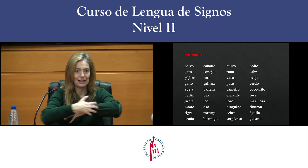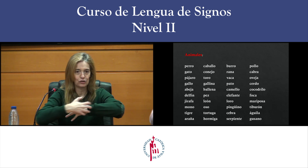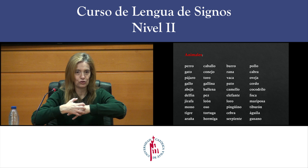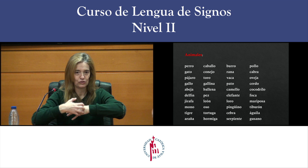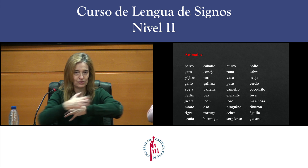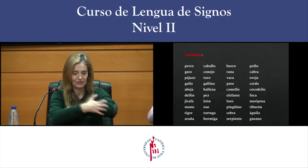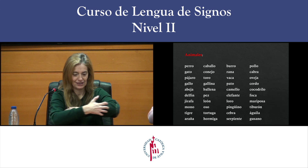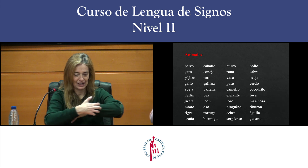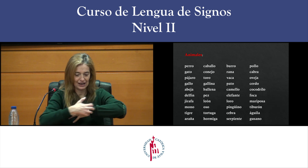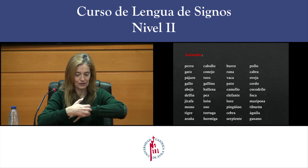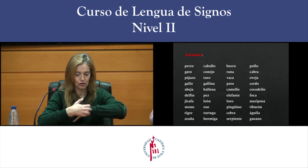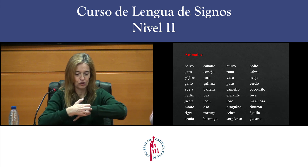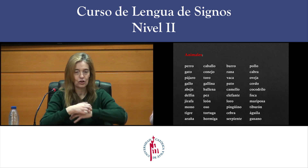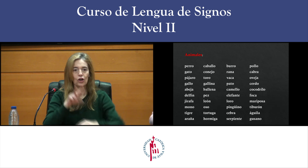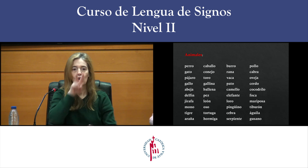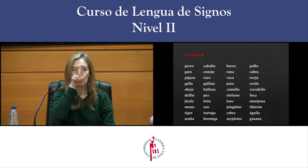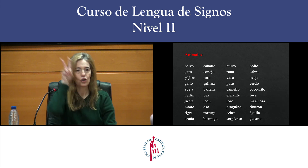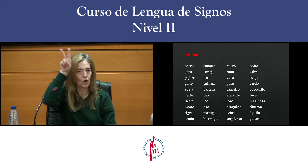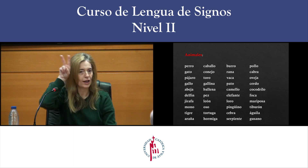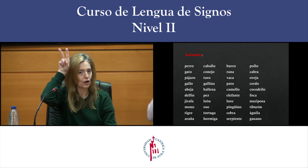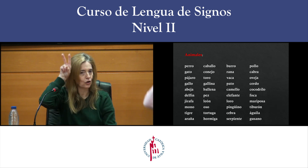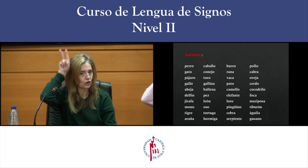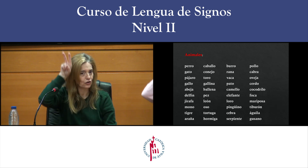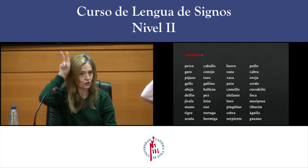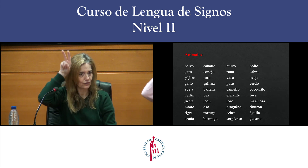gato porque araña conejo